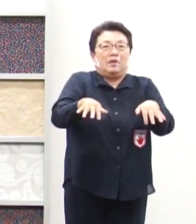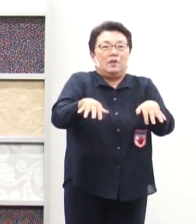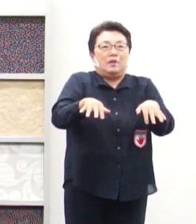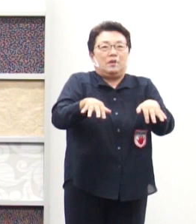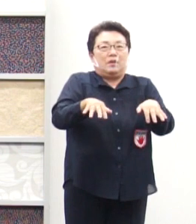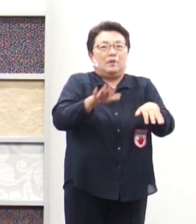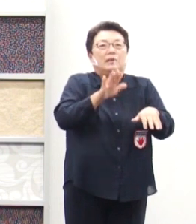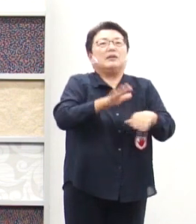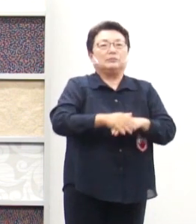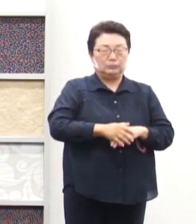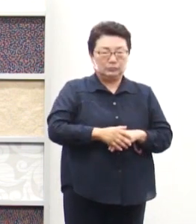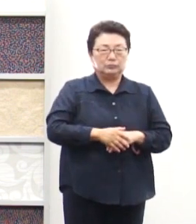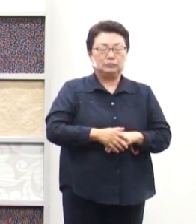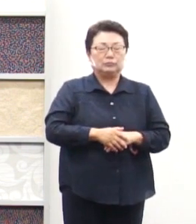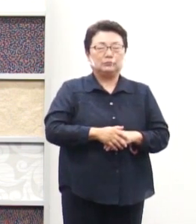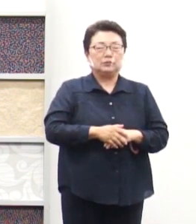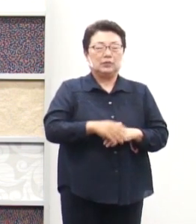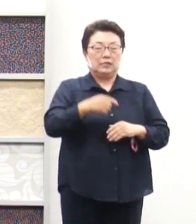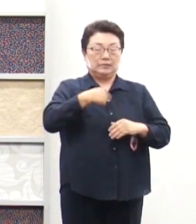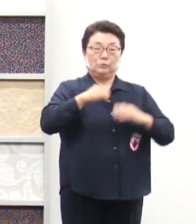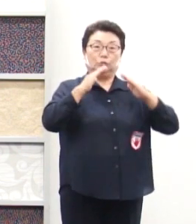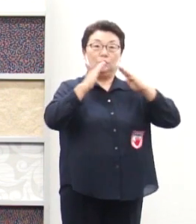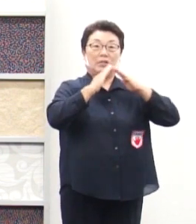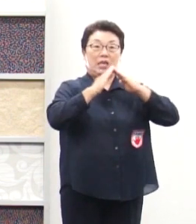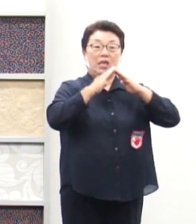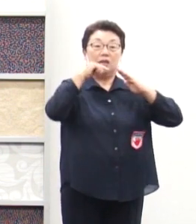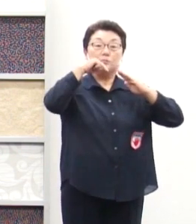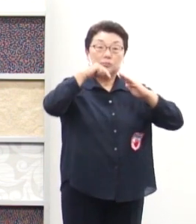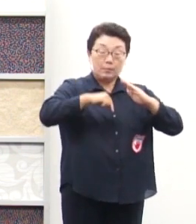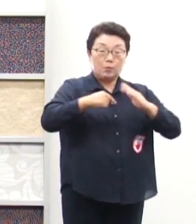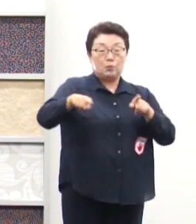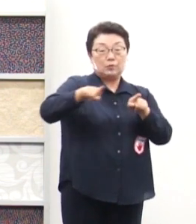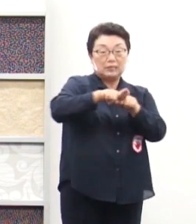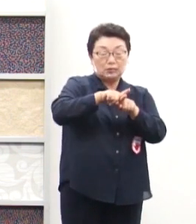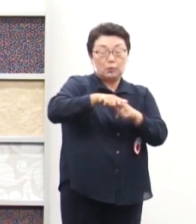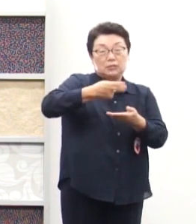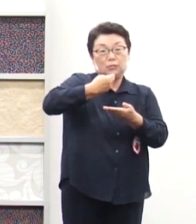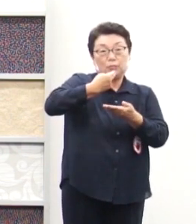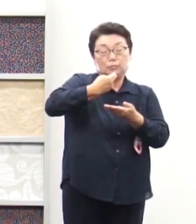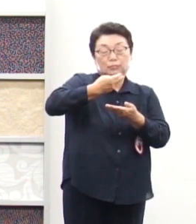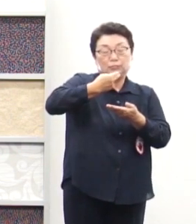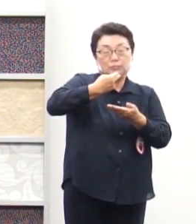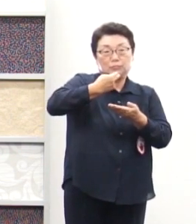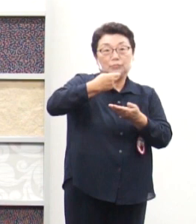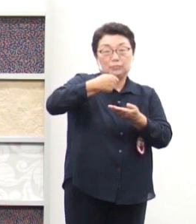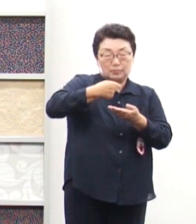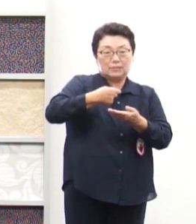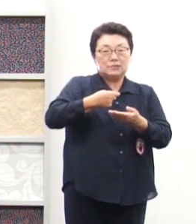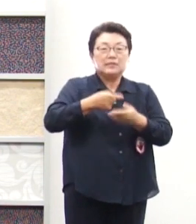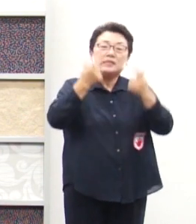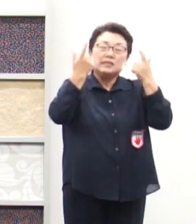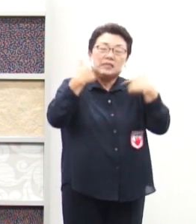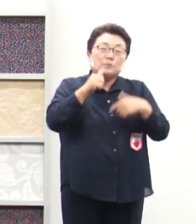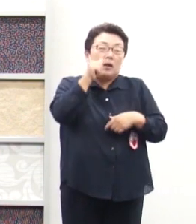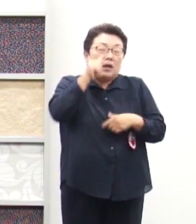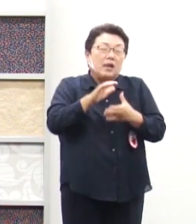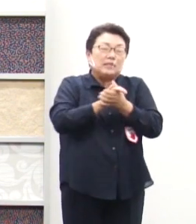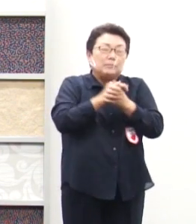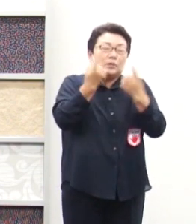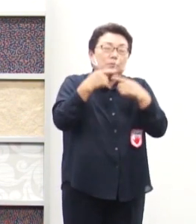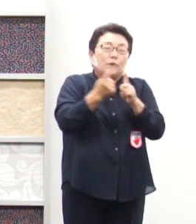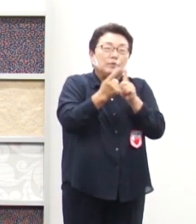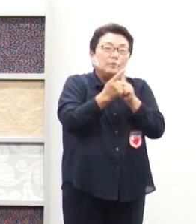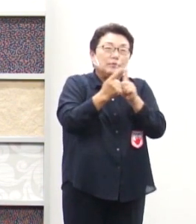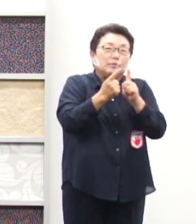があります。ですから自宅で会食をされる場合はいつも普段から一緒にいるそういう人